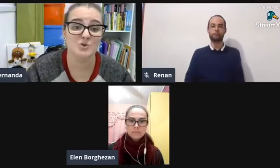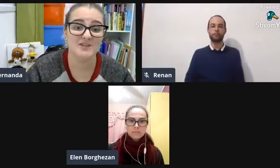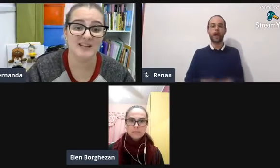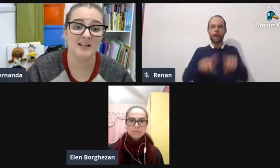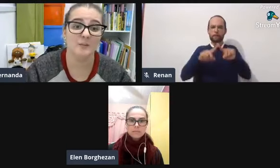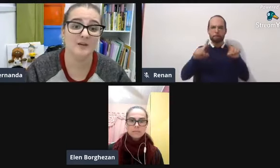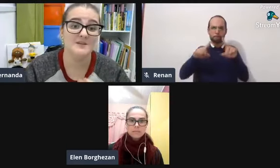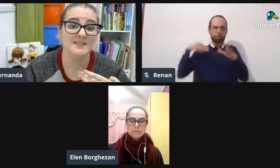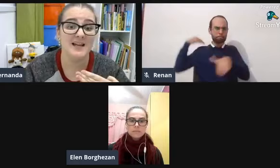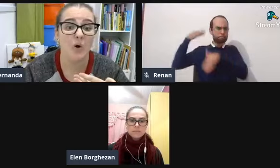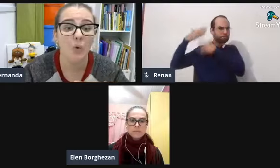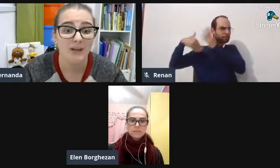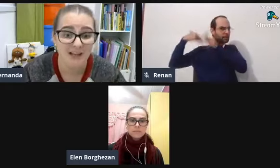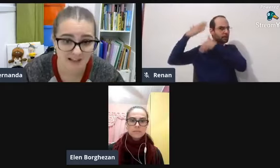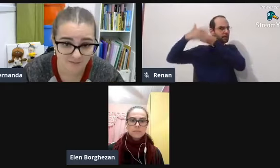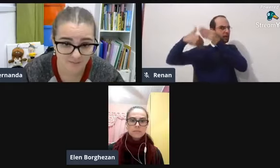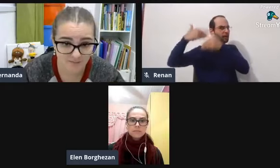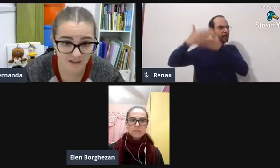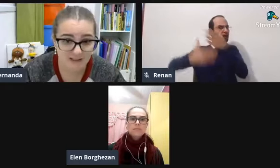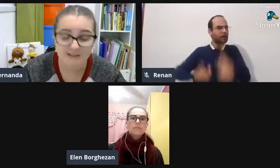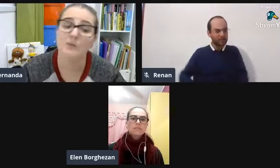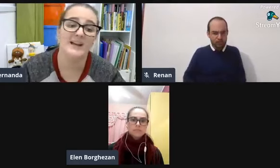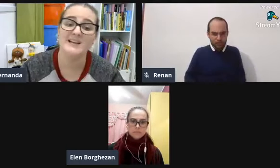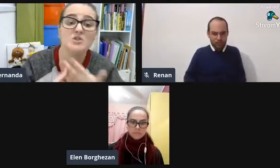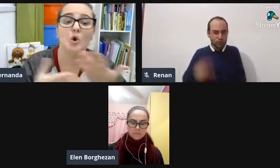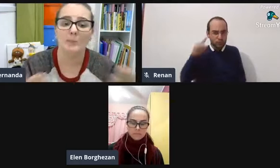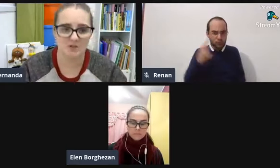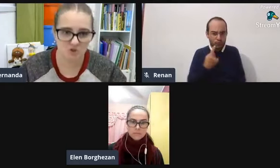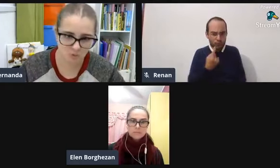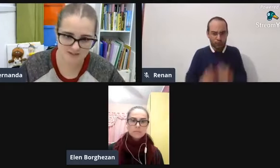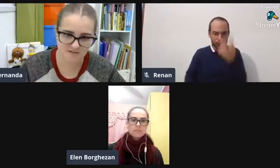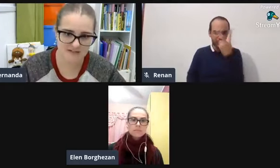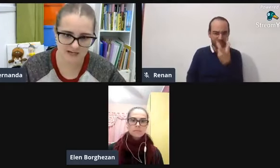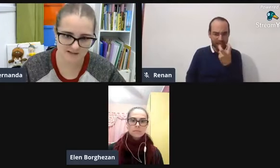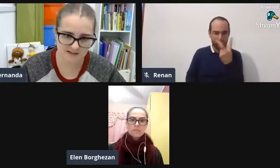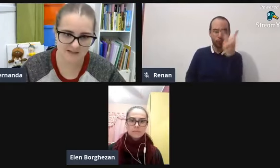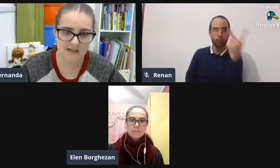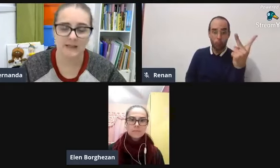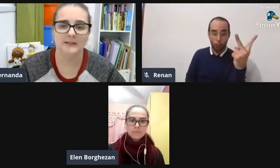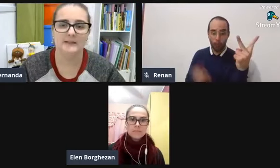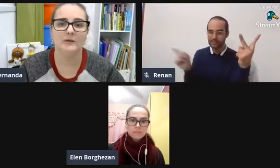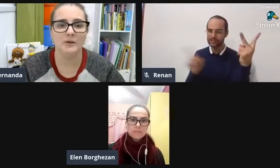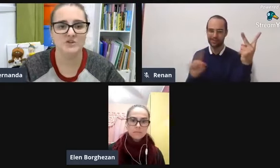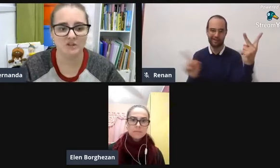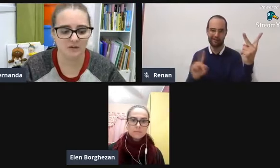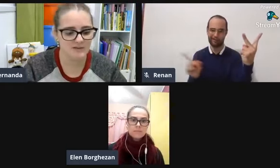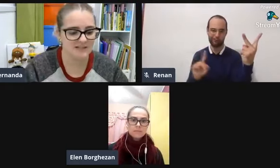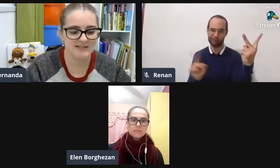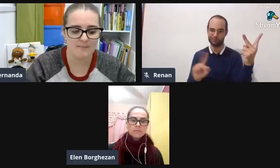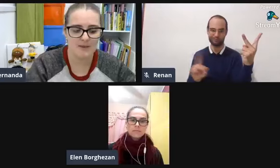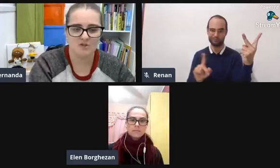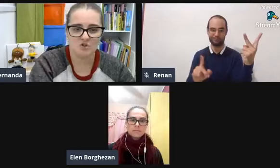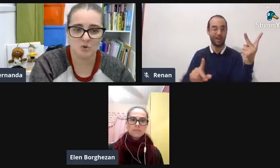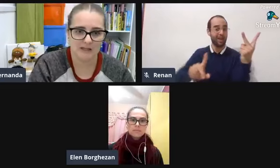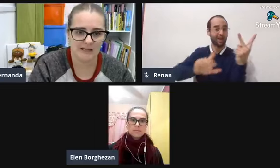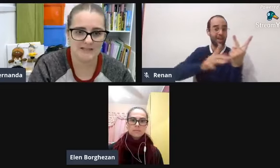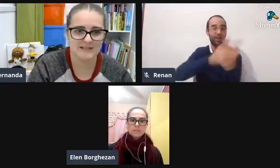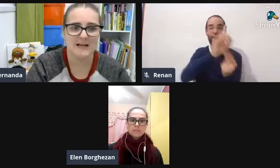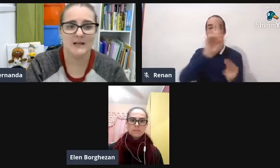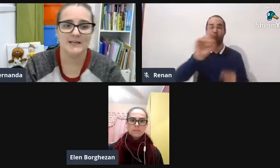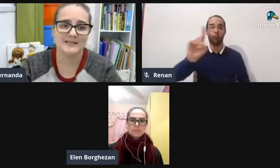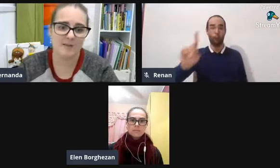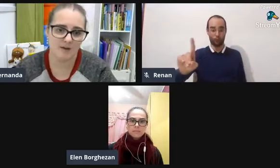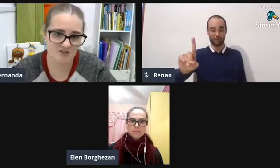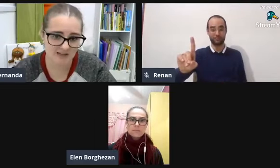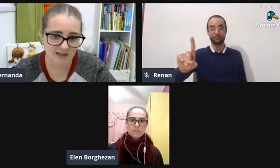que a surdo-cegueira é uma deficiência única. Não é a soma de 2 deficiências. Então, não adianta você saber de